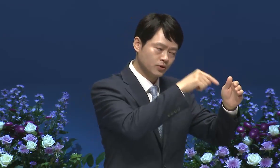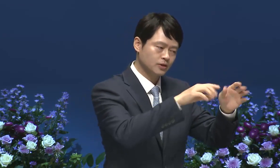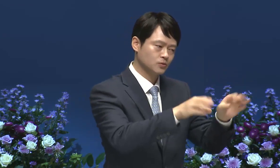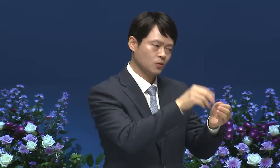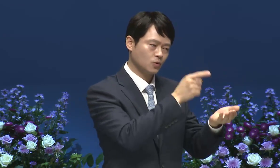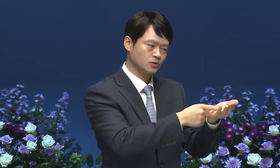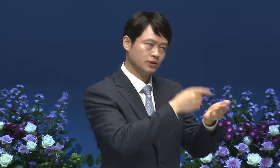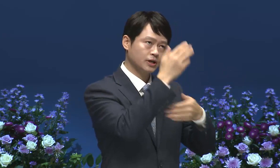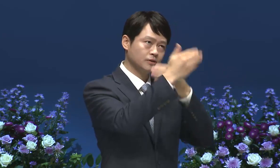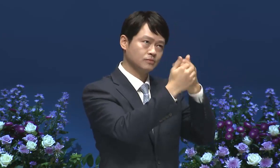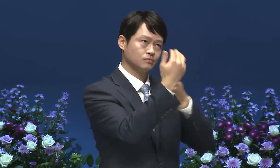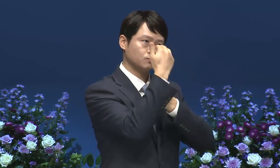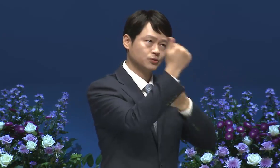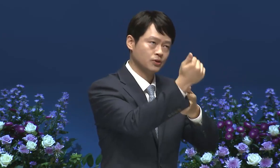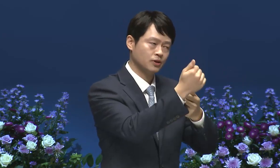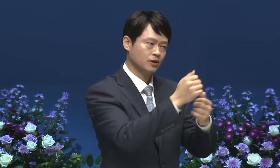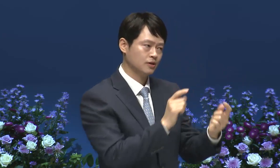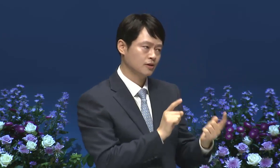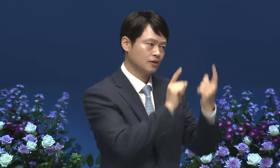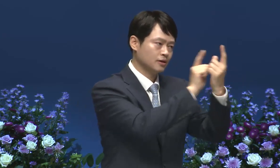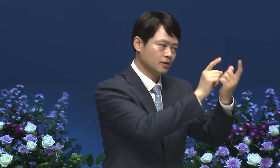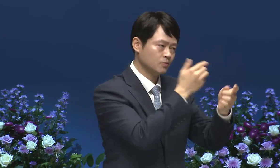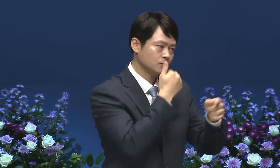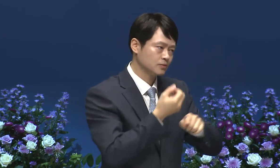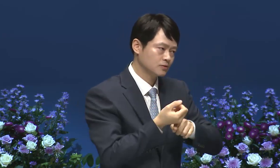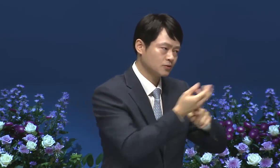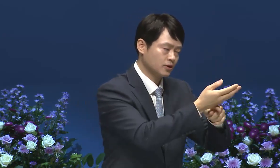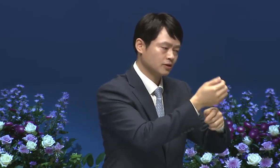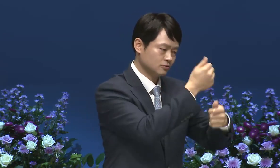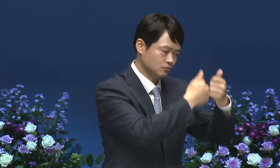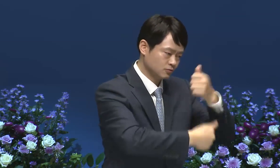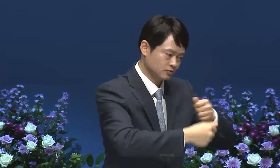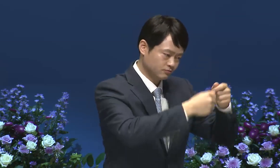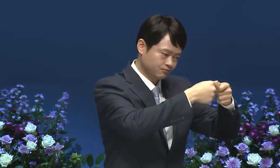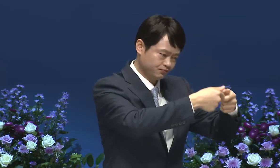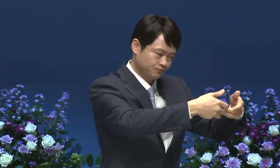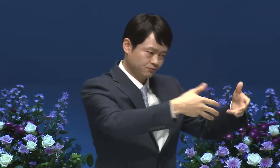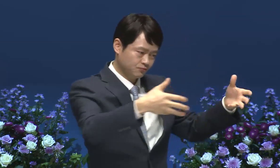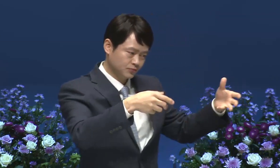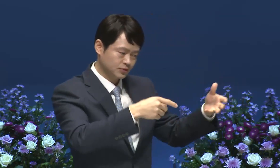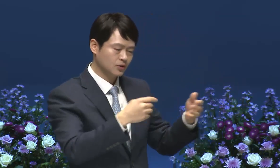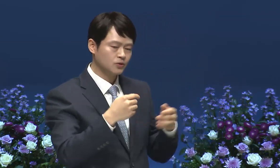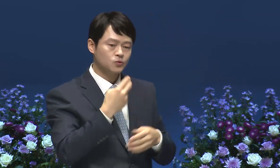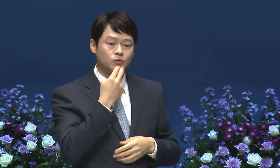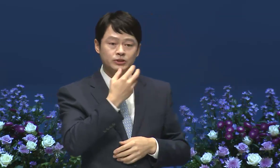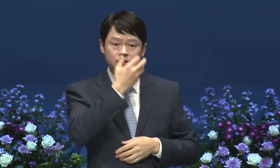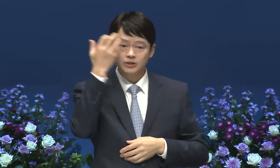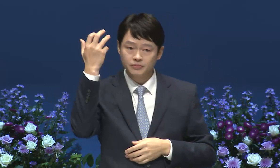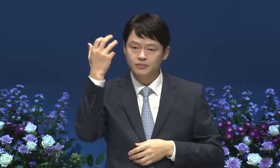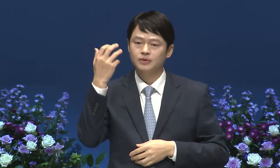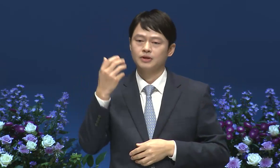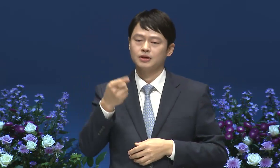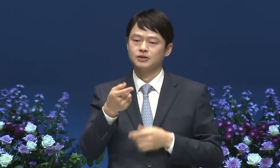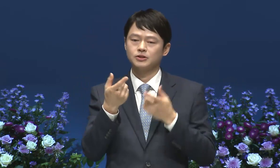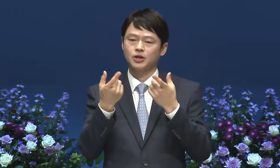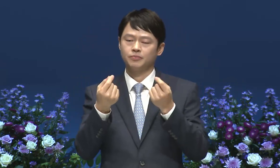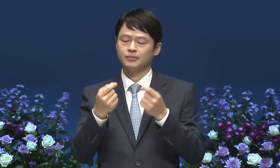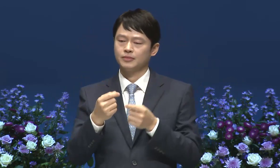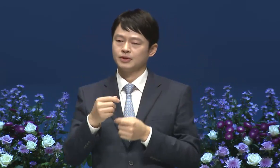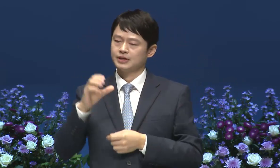쓰고 굉장히 억울한 일이 많았지만 그 속에서도 하나님이 나를 부르셨고 하나님이 나에게 주신 언약을 절대 놓치지